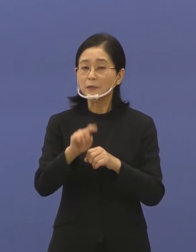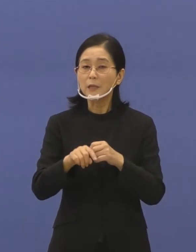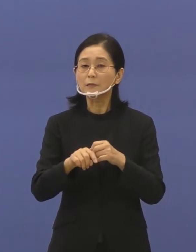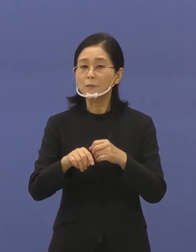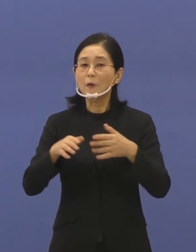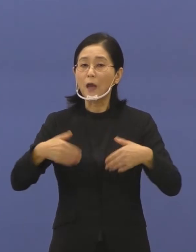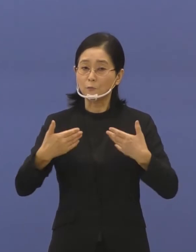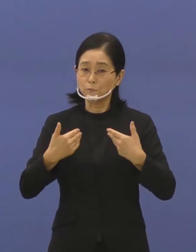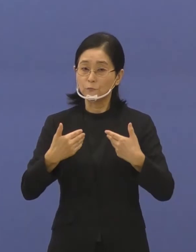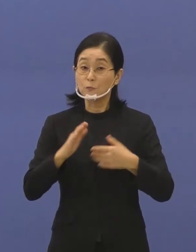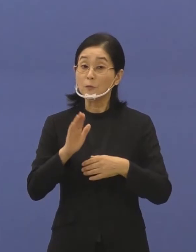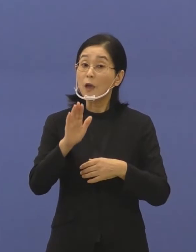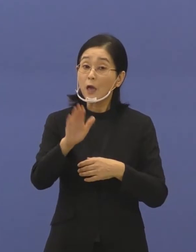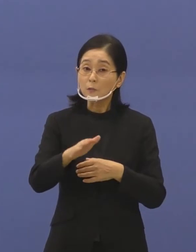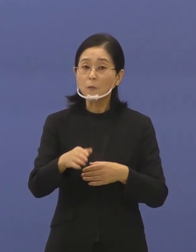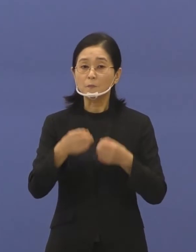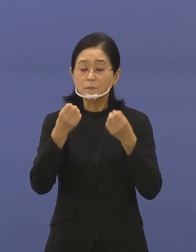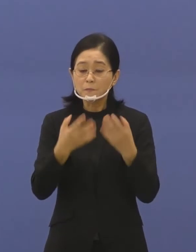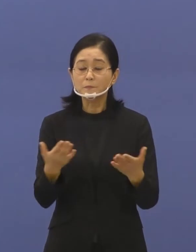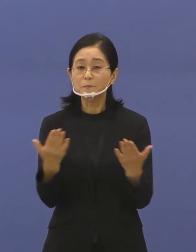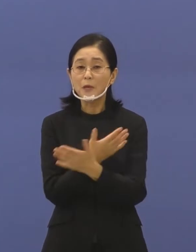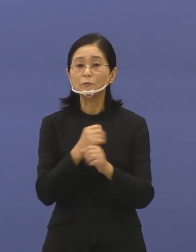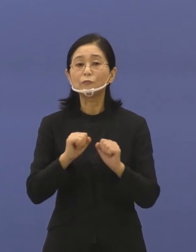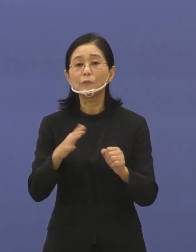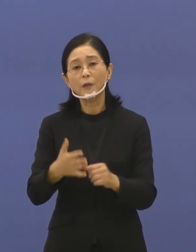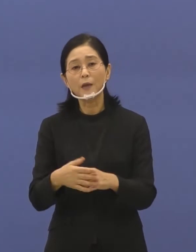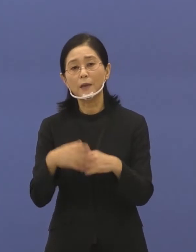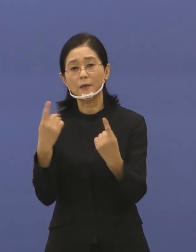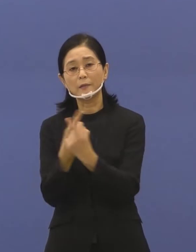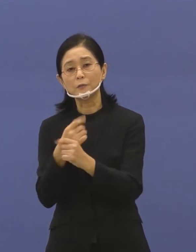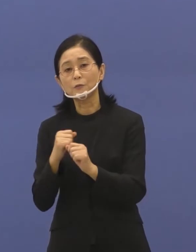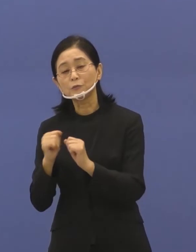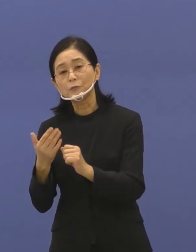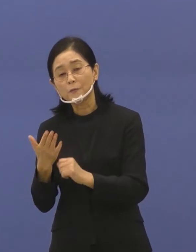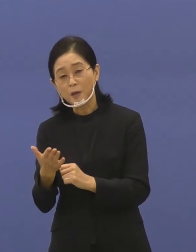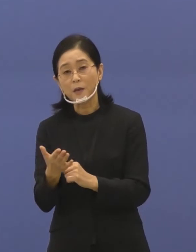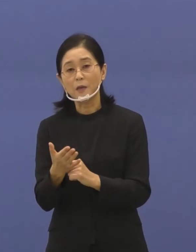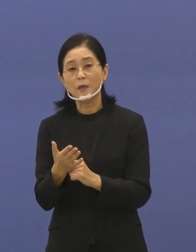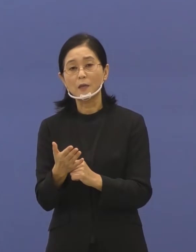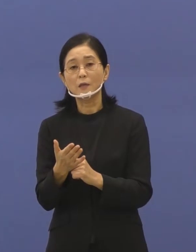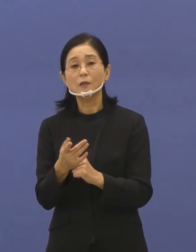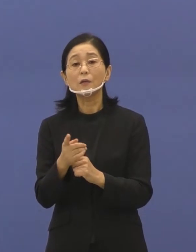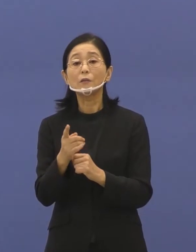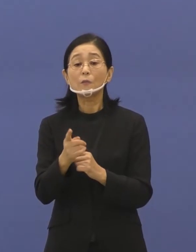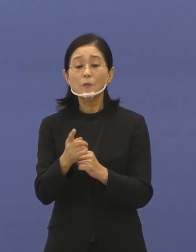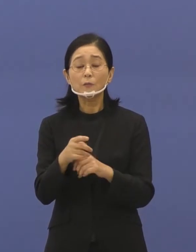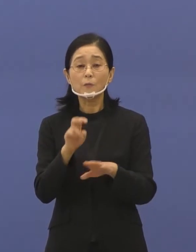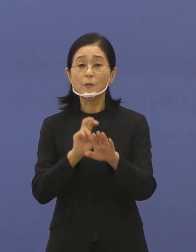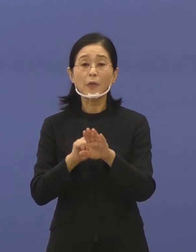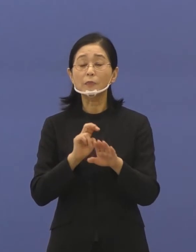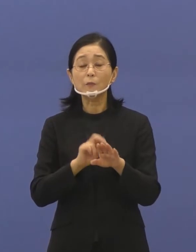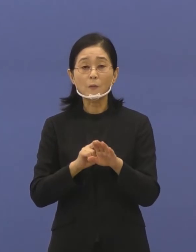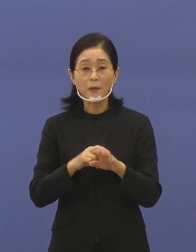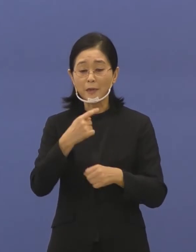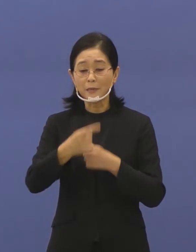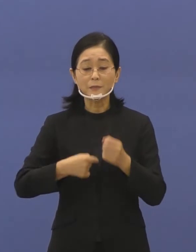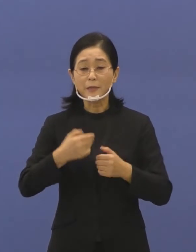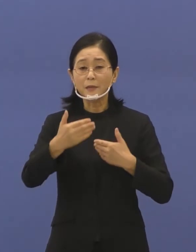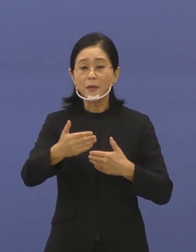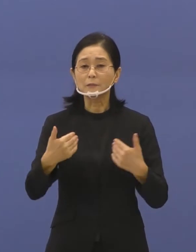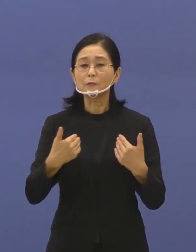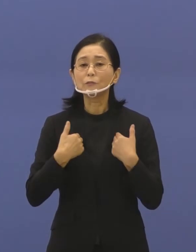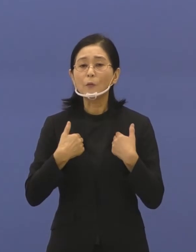性建て替えにするのか、まあ、改修をするのかという方向性の検討自体が1年以上かかるということも示され